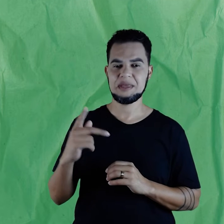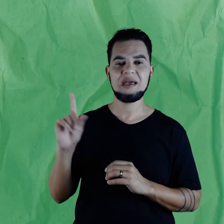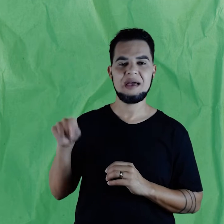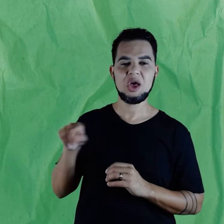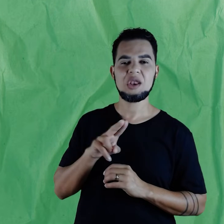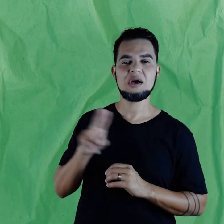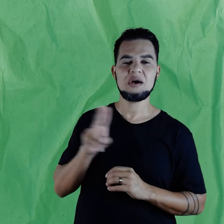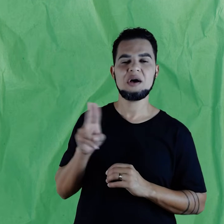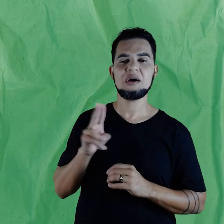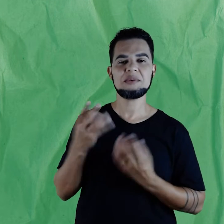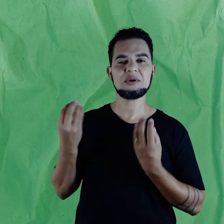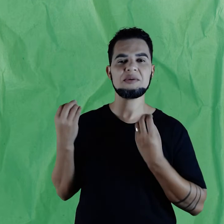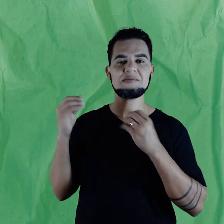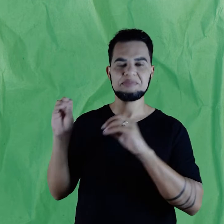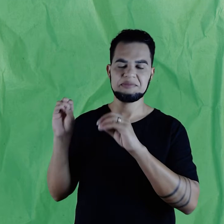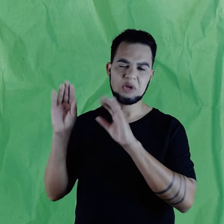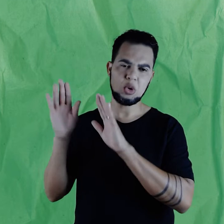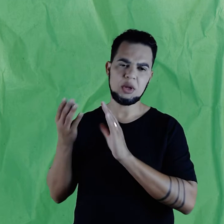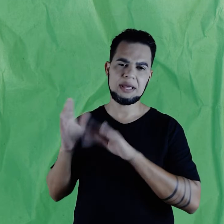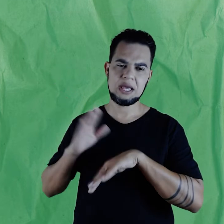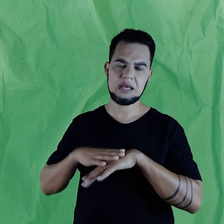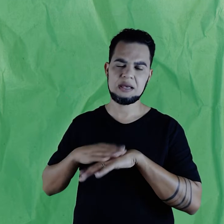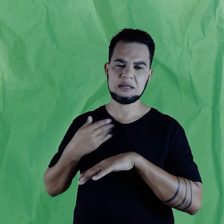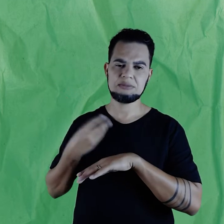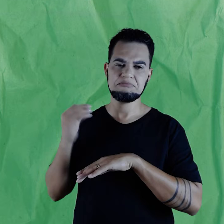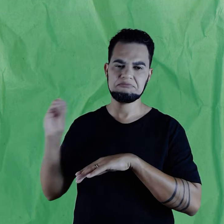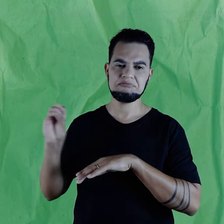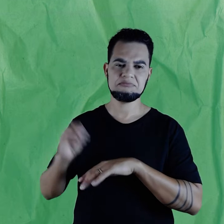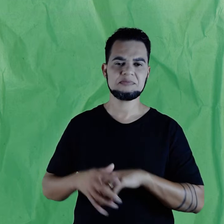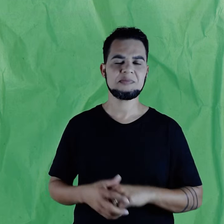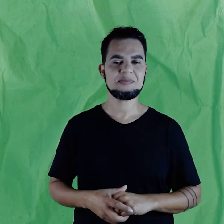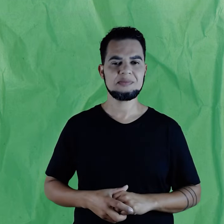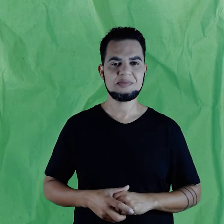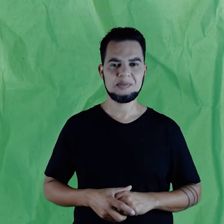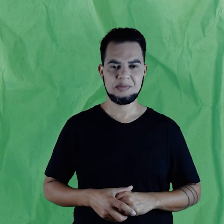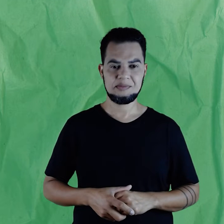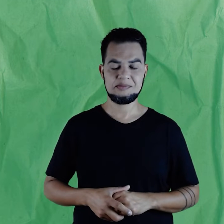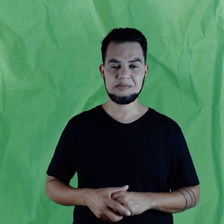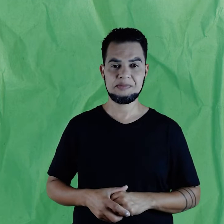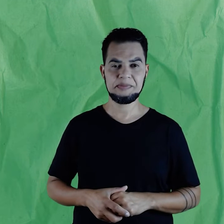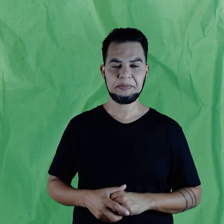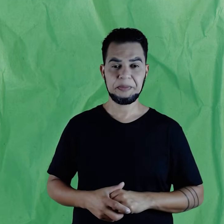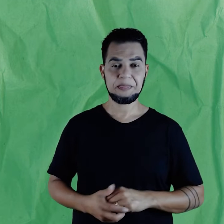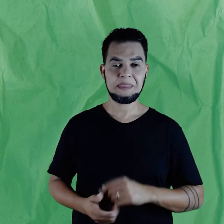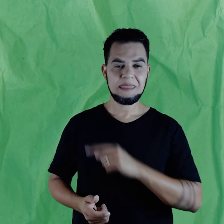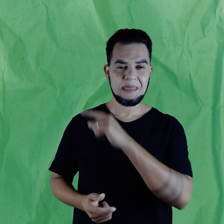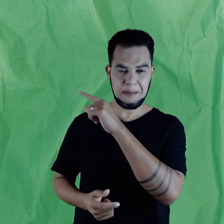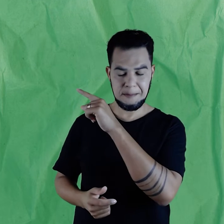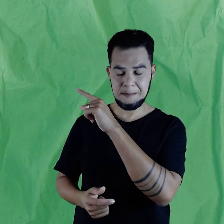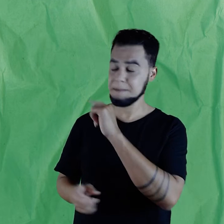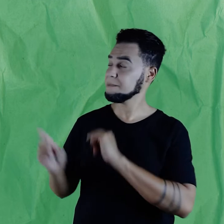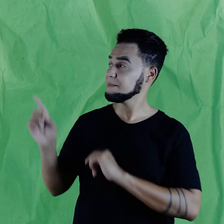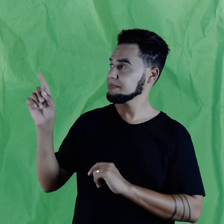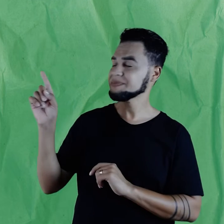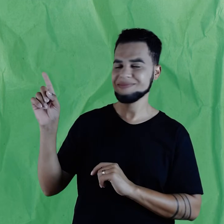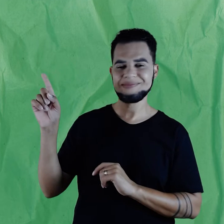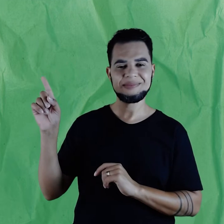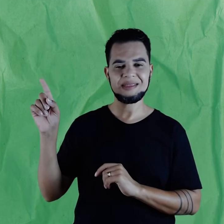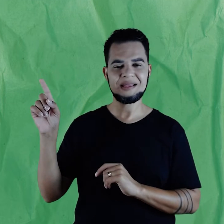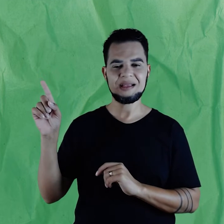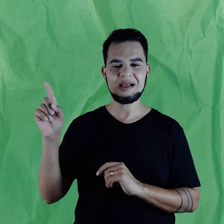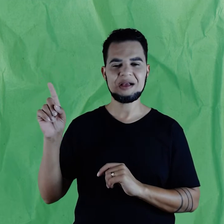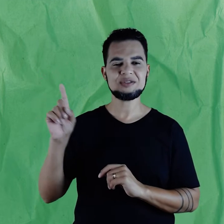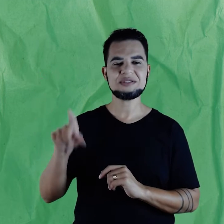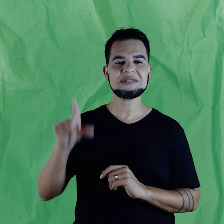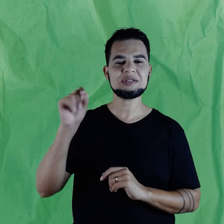eu dei aqui para uma API chamada ViaCep. Bom, aqui ó, no Insomnia, a gente seleciona